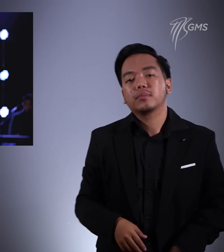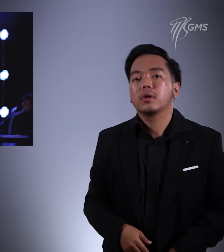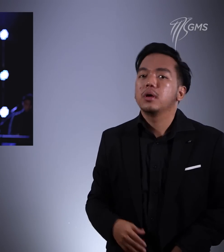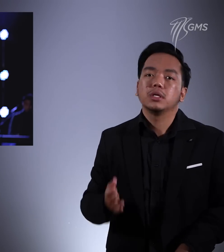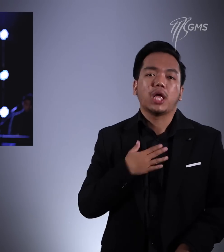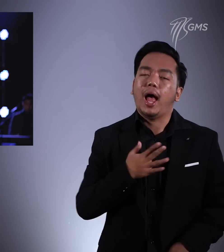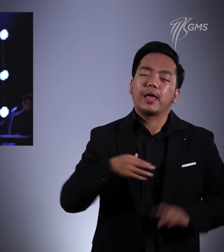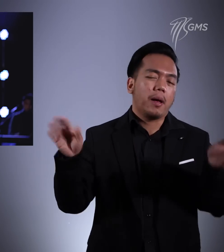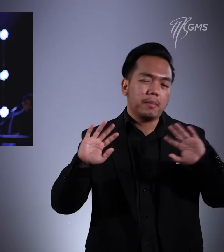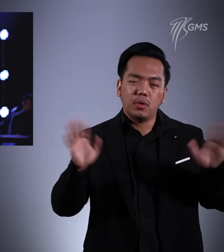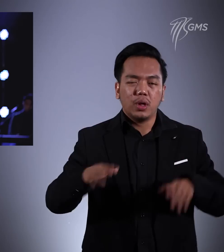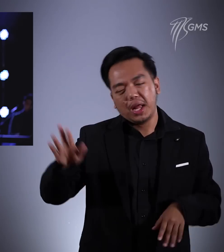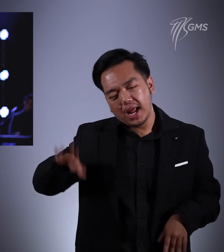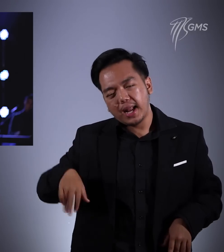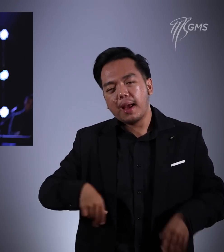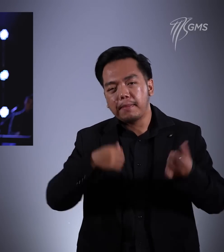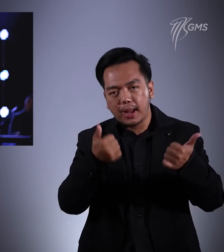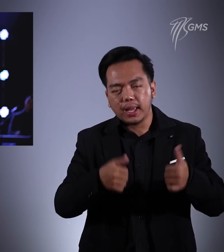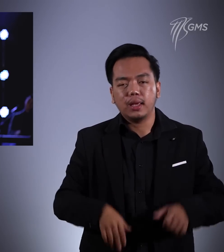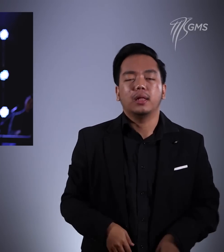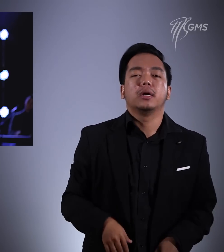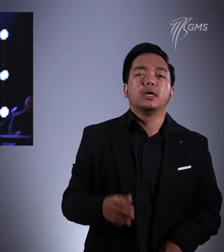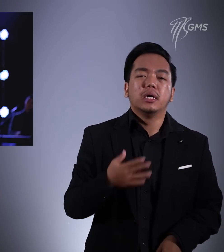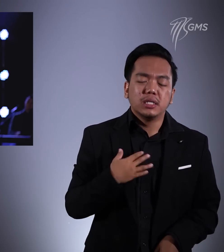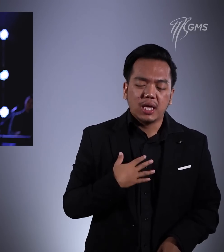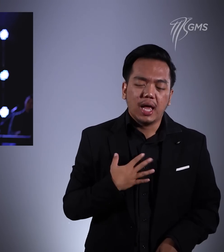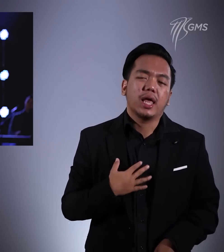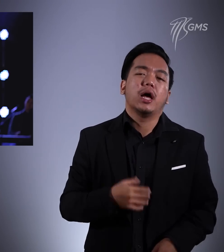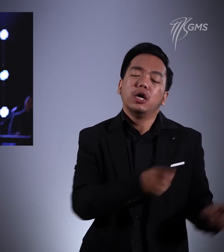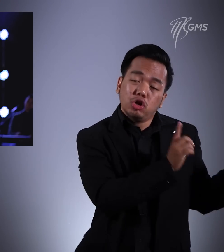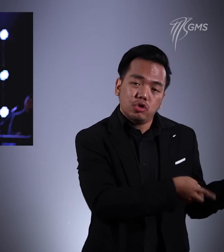selalu setia, gak ada jatuh bangunnya, enggak, kita semua ini darah daging manusia.